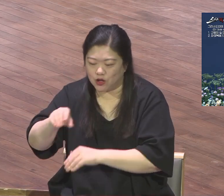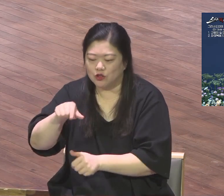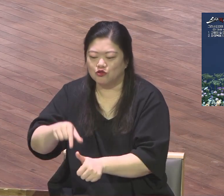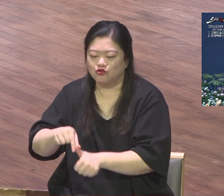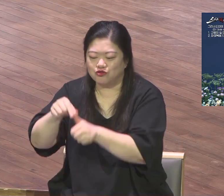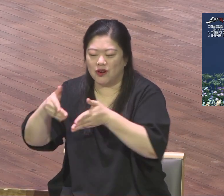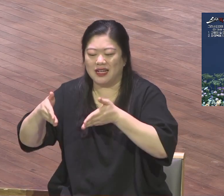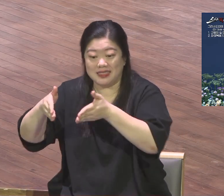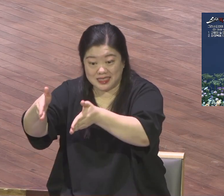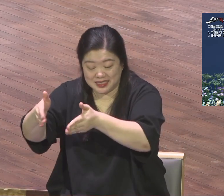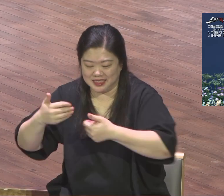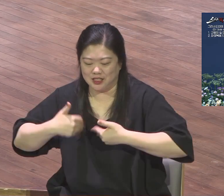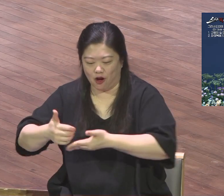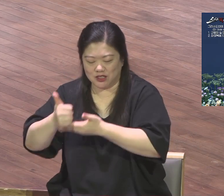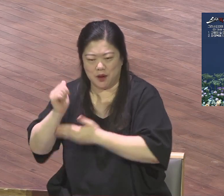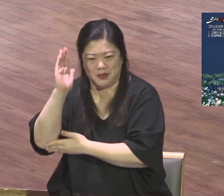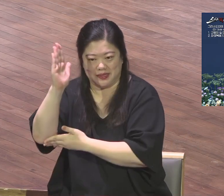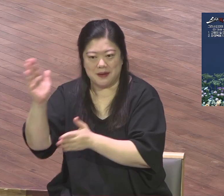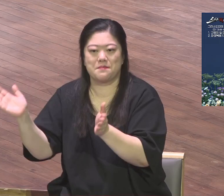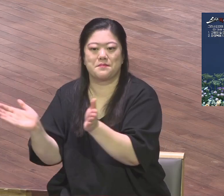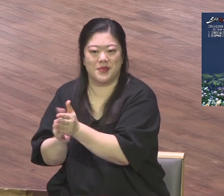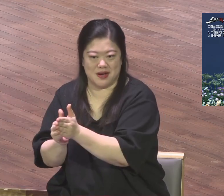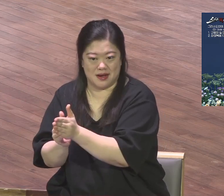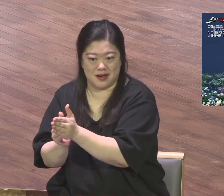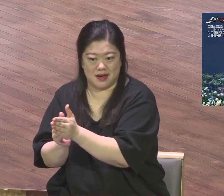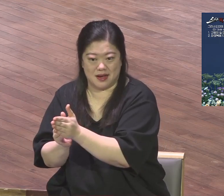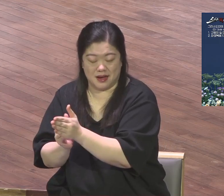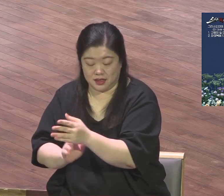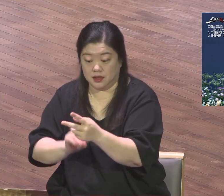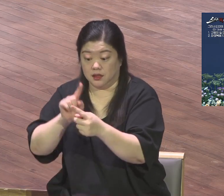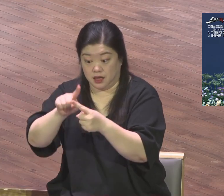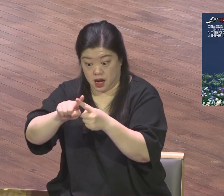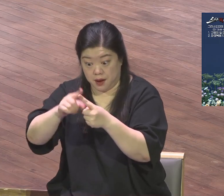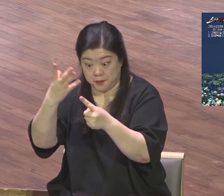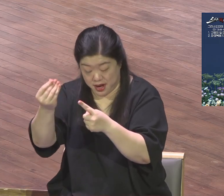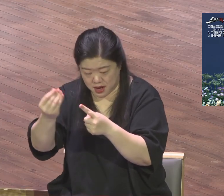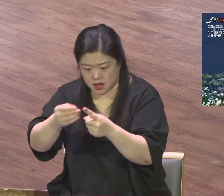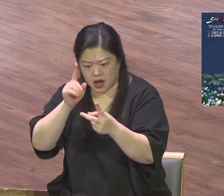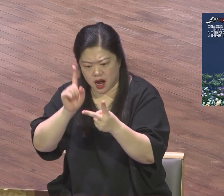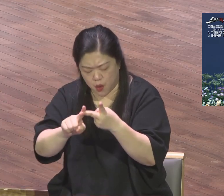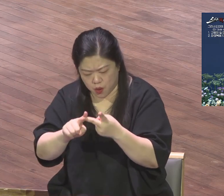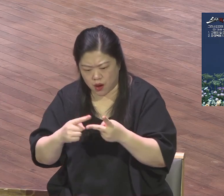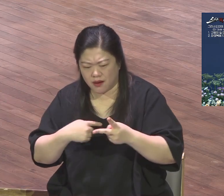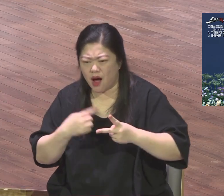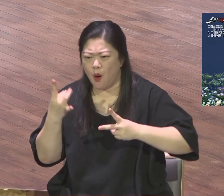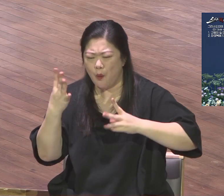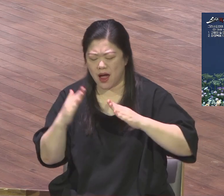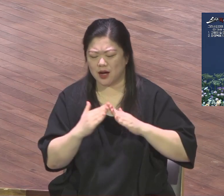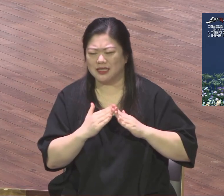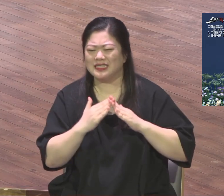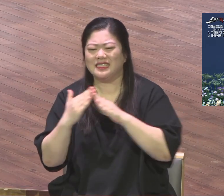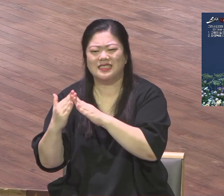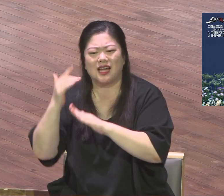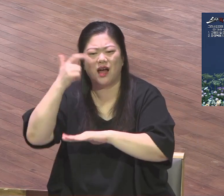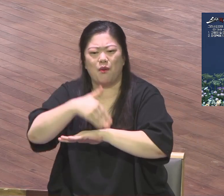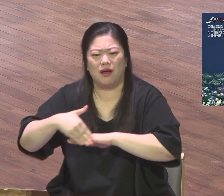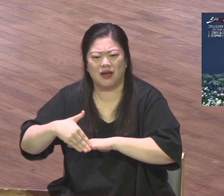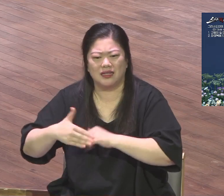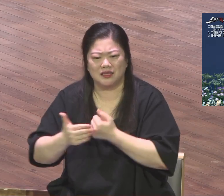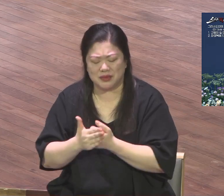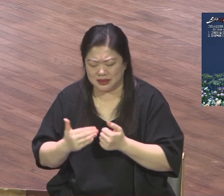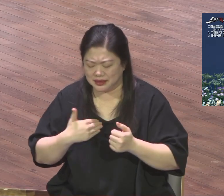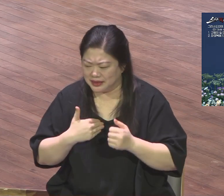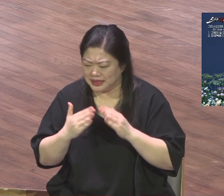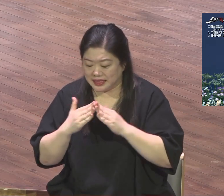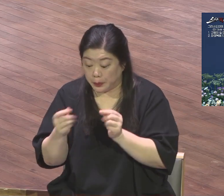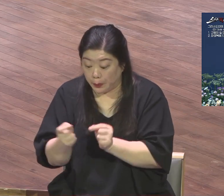두 곳에서 제가 여주로 이사를 갔는데 거기 부동산 사장님한테 가서 이 구원의 길 메시지를